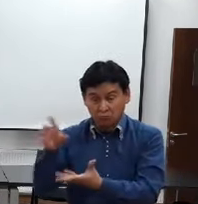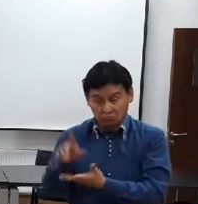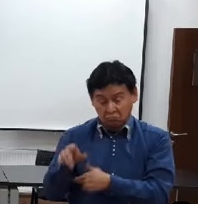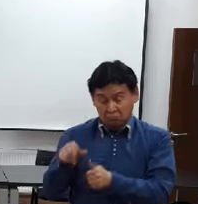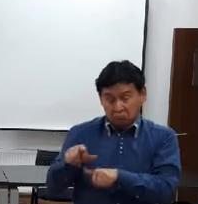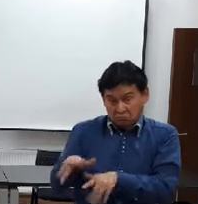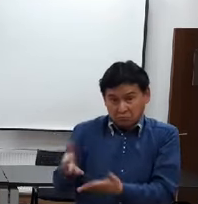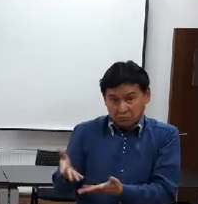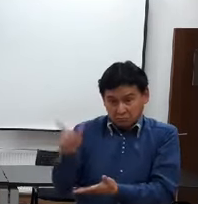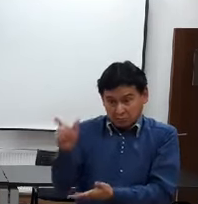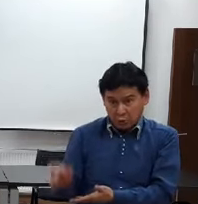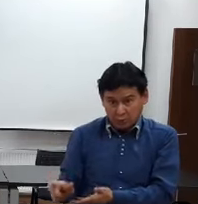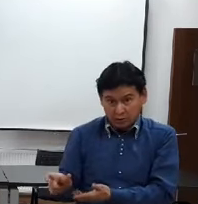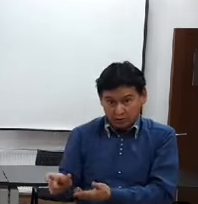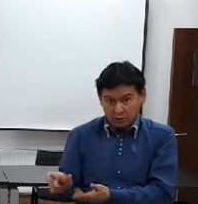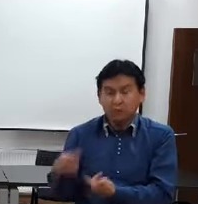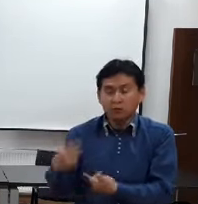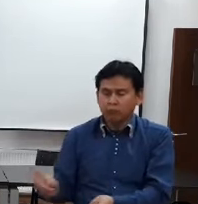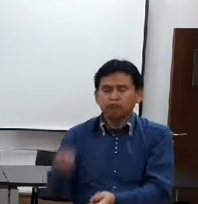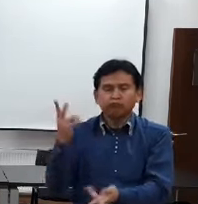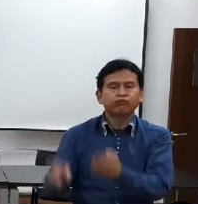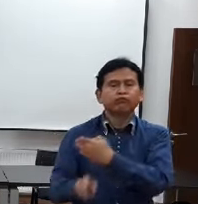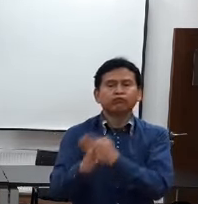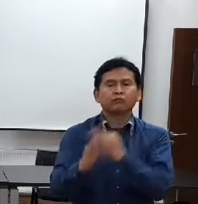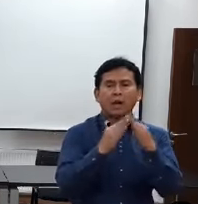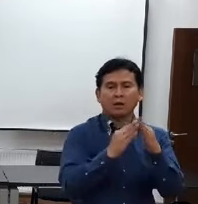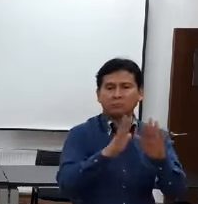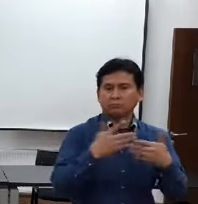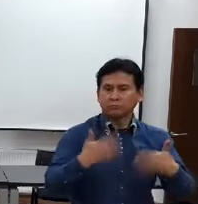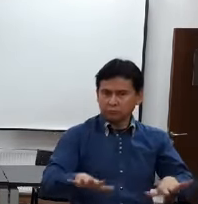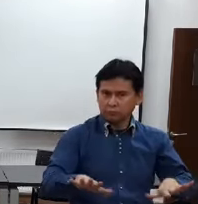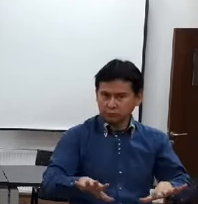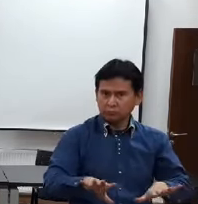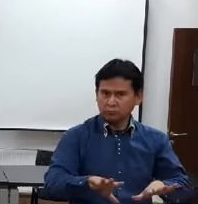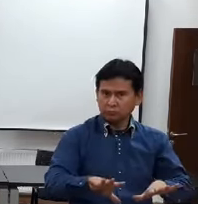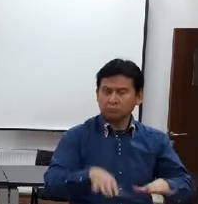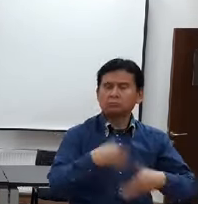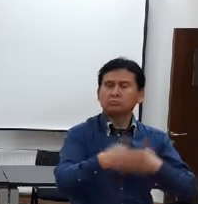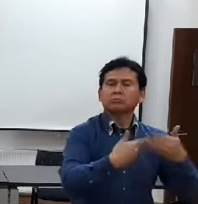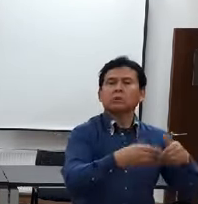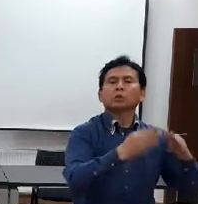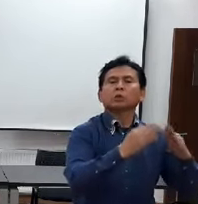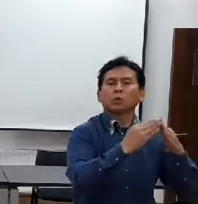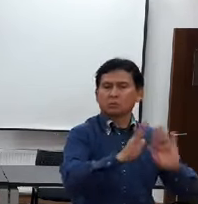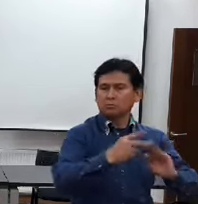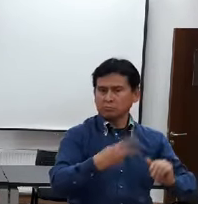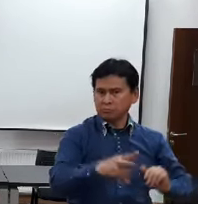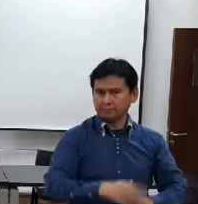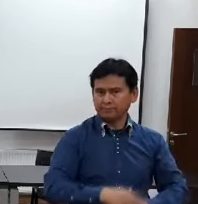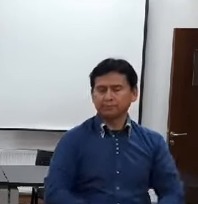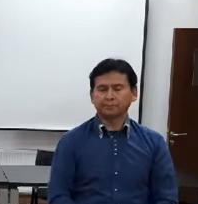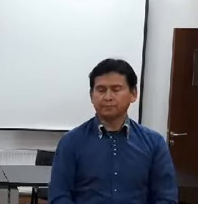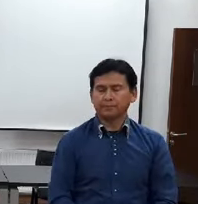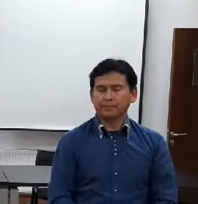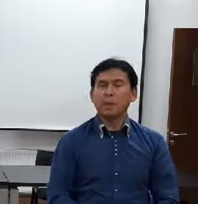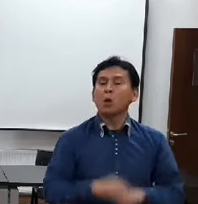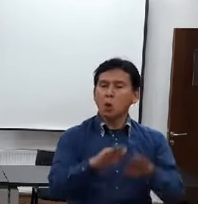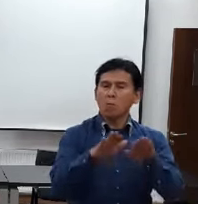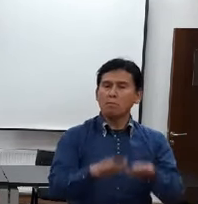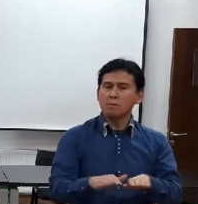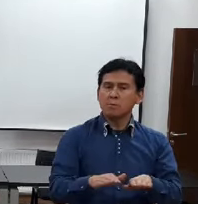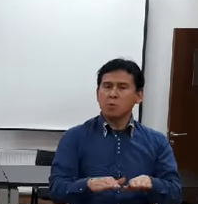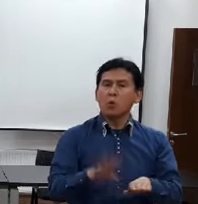-19, fue dado de alta y se encuentra satisfactoriamente en su hogar. Lo mismo